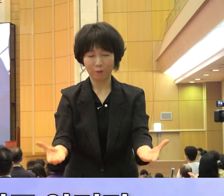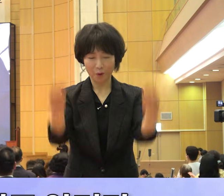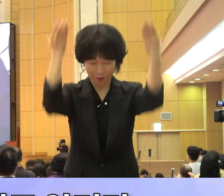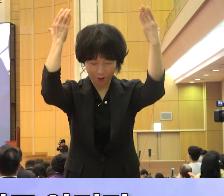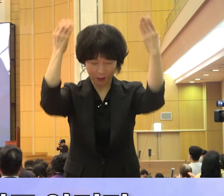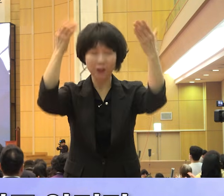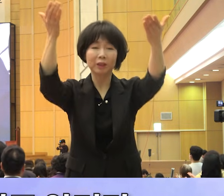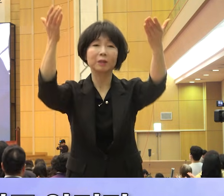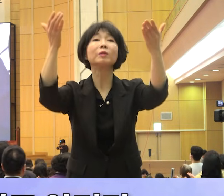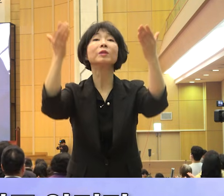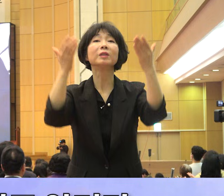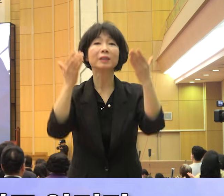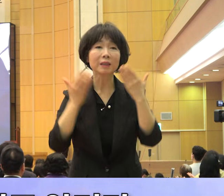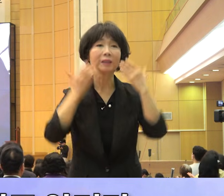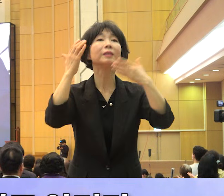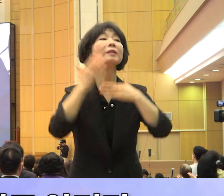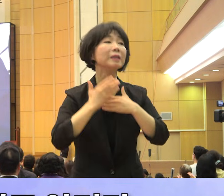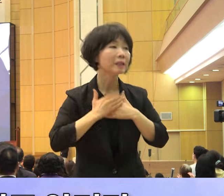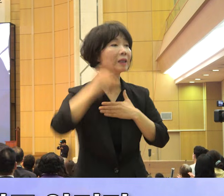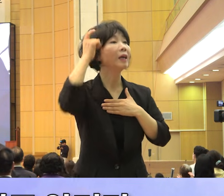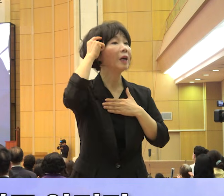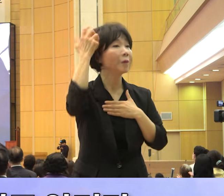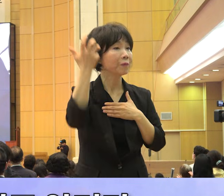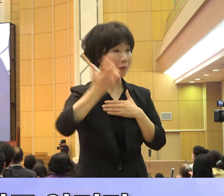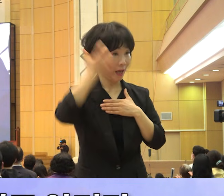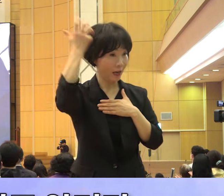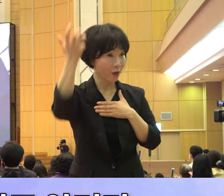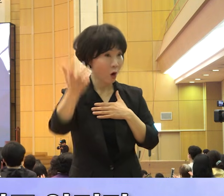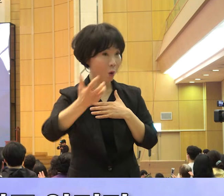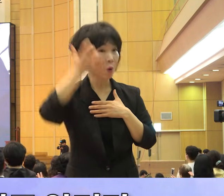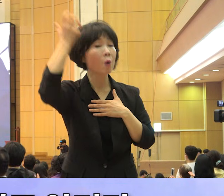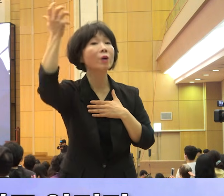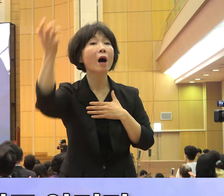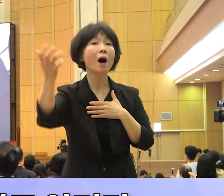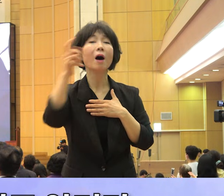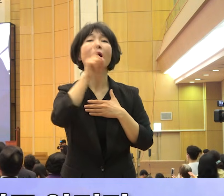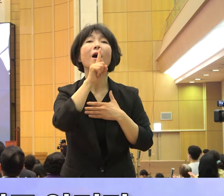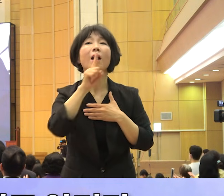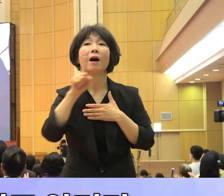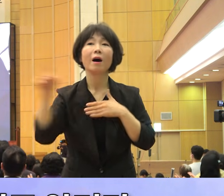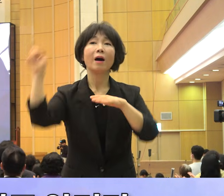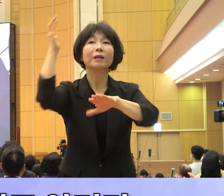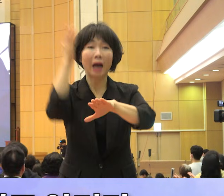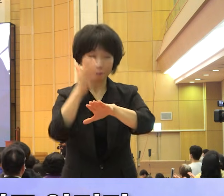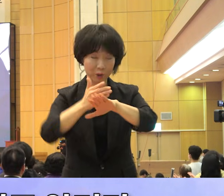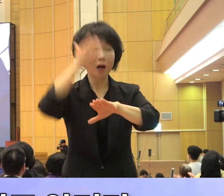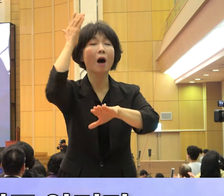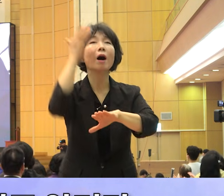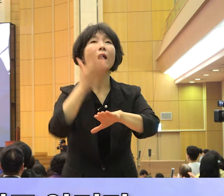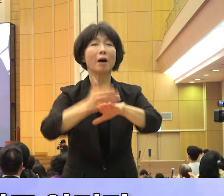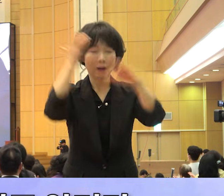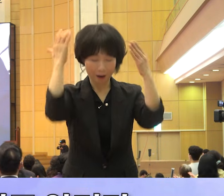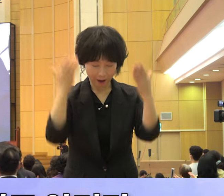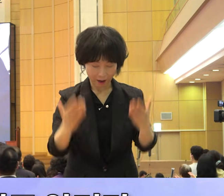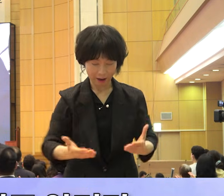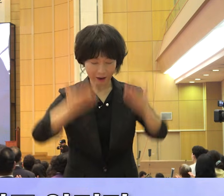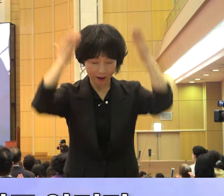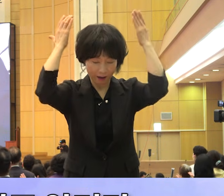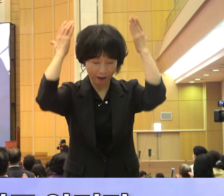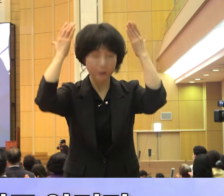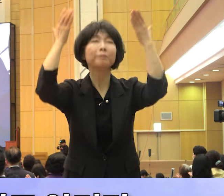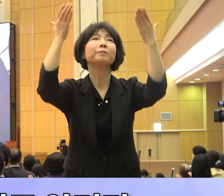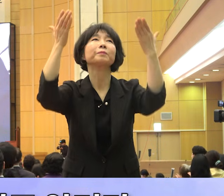하나님 축복하시니 내 영혼아 감사하라.